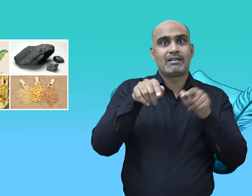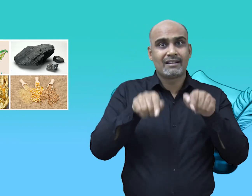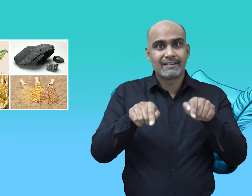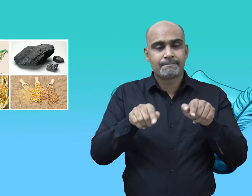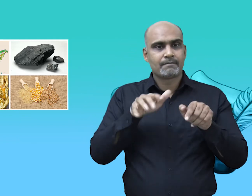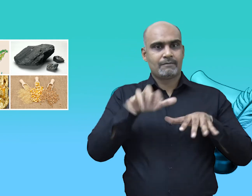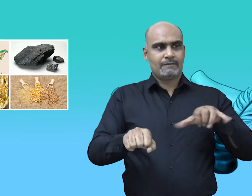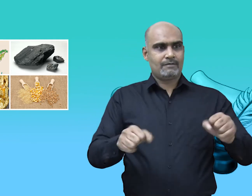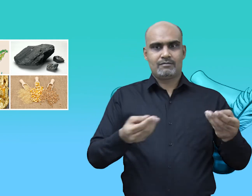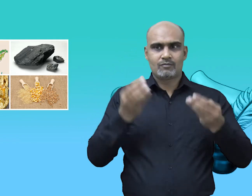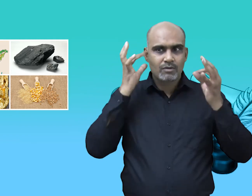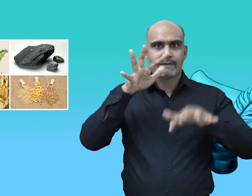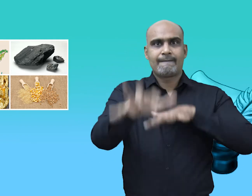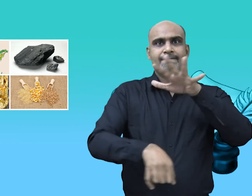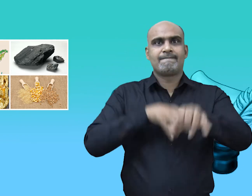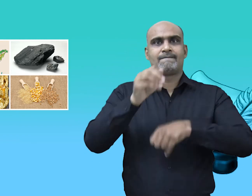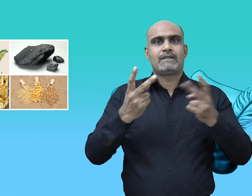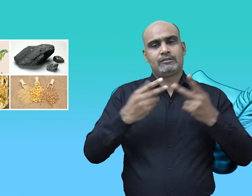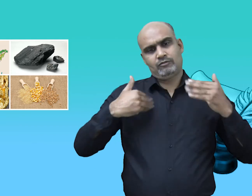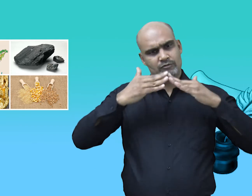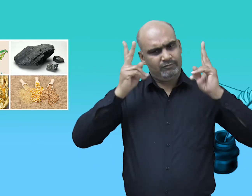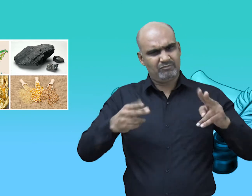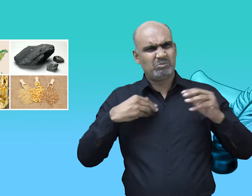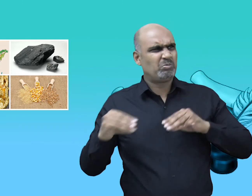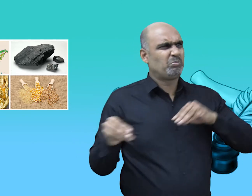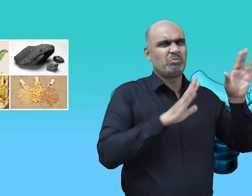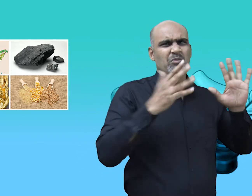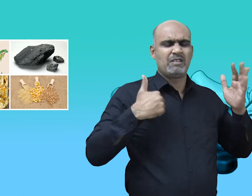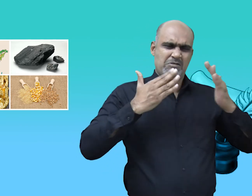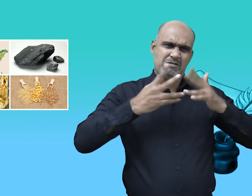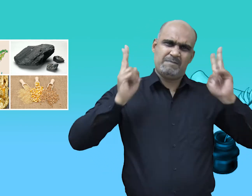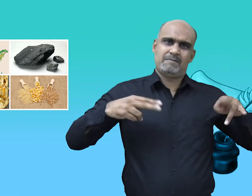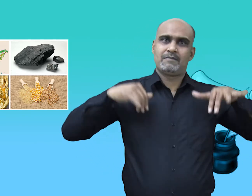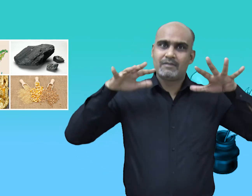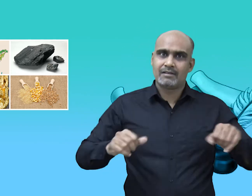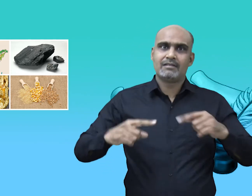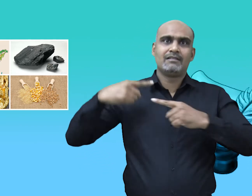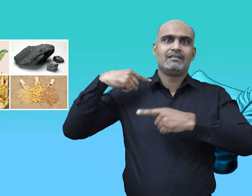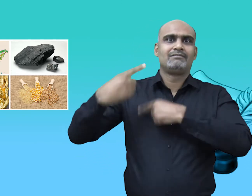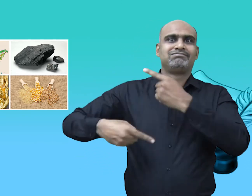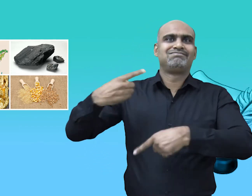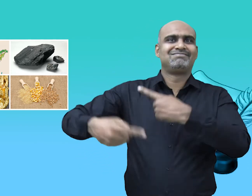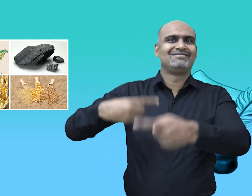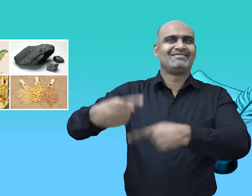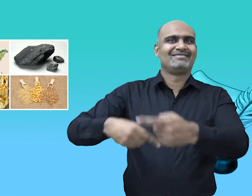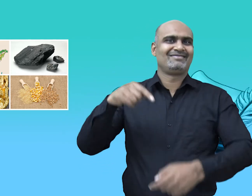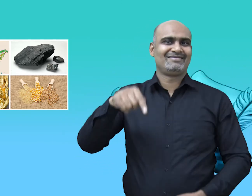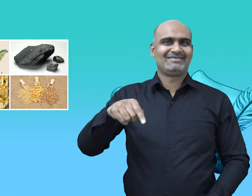गए और बहुत से समुदाय यहीं रहकर भारत की मिट्टी में शामिल हो गए और भारत की संस्कृति नए रूप से बनती